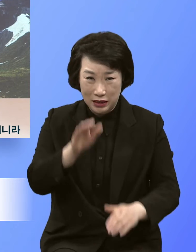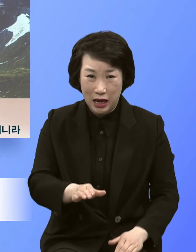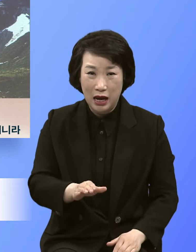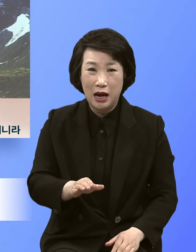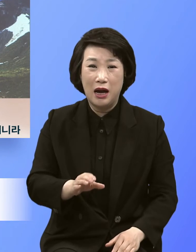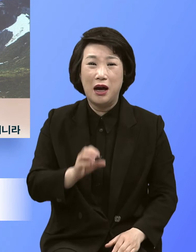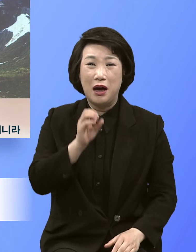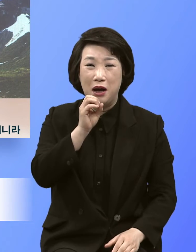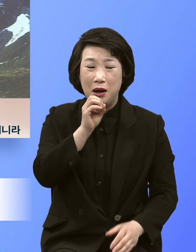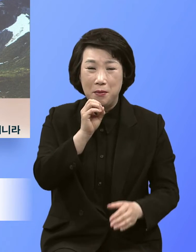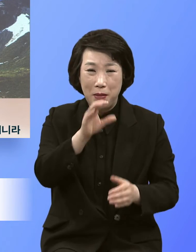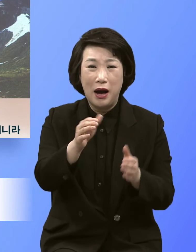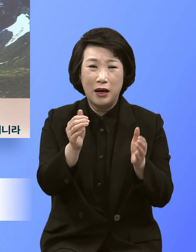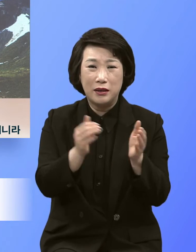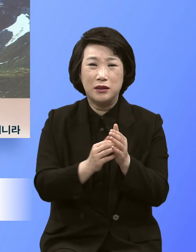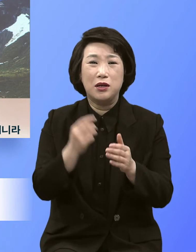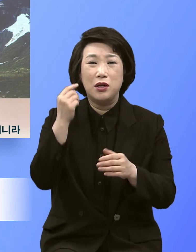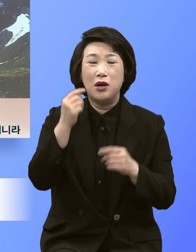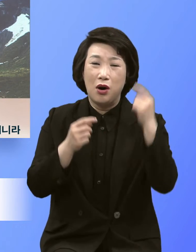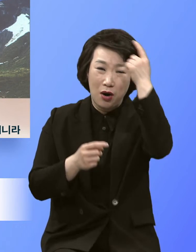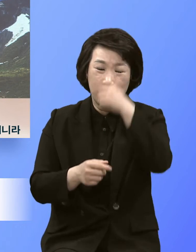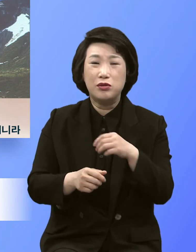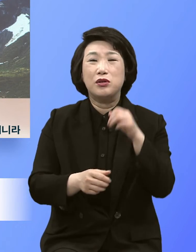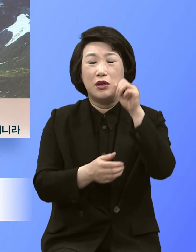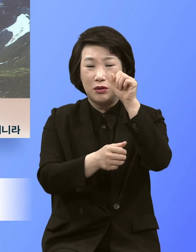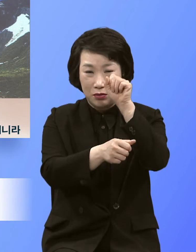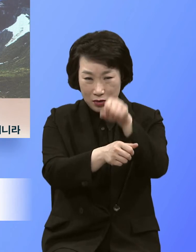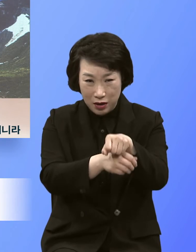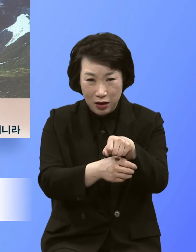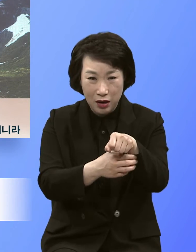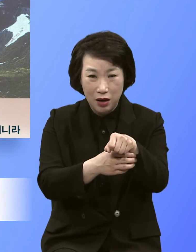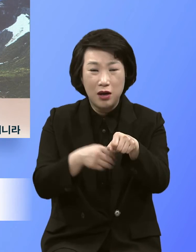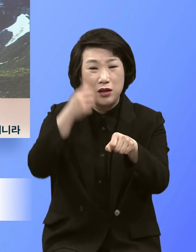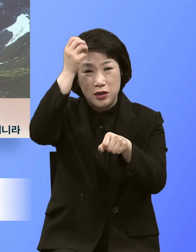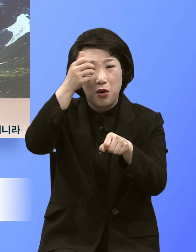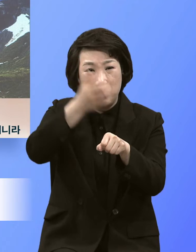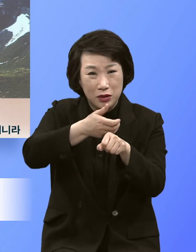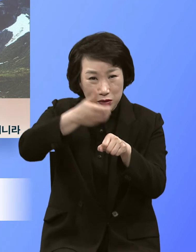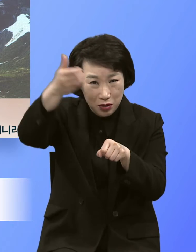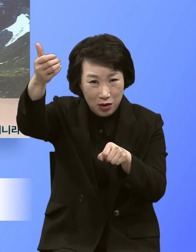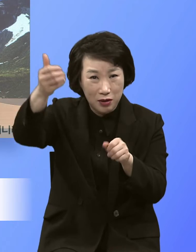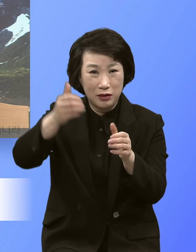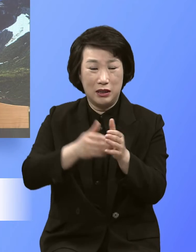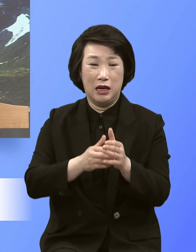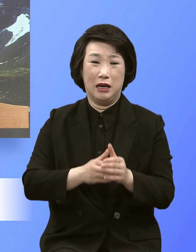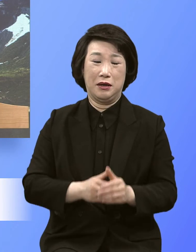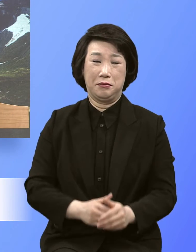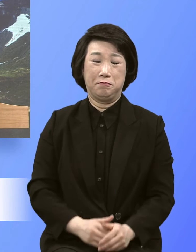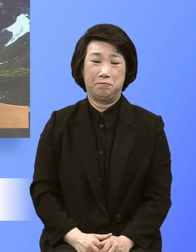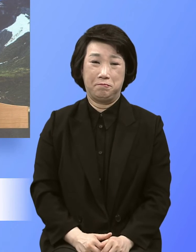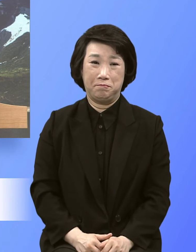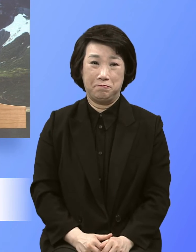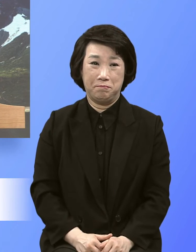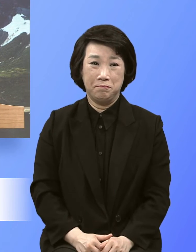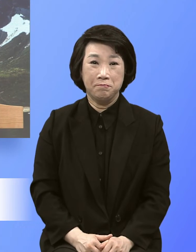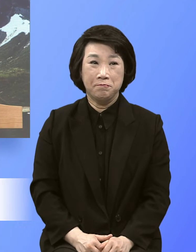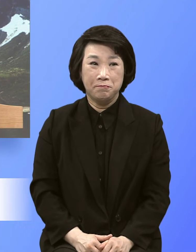하시고 머리를 숙이시고 영원히 돌아가시니라.